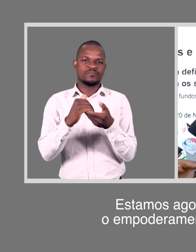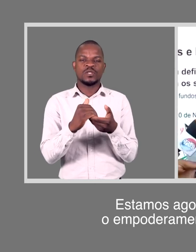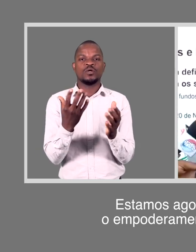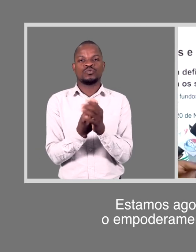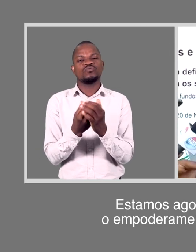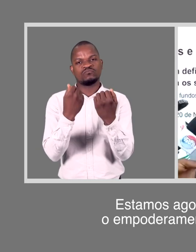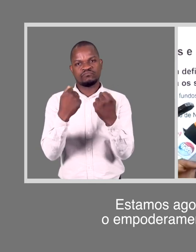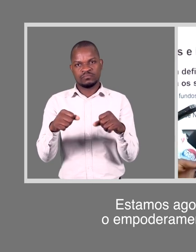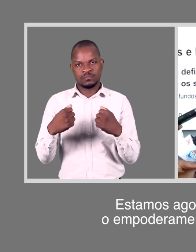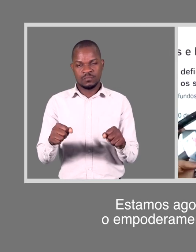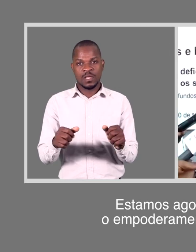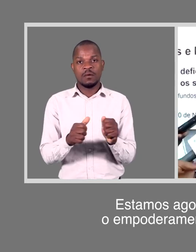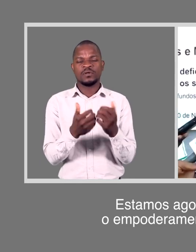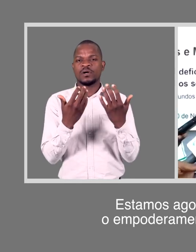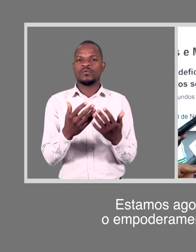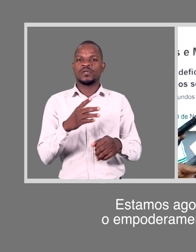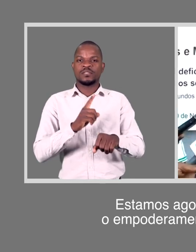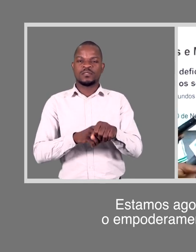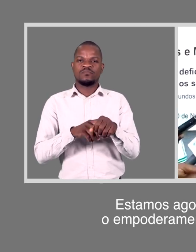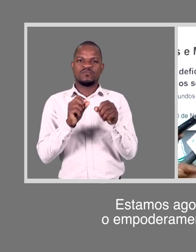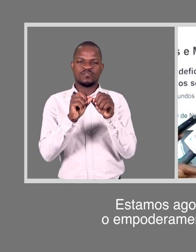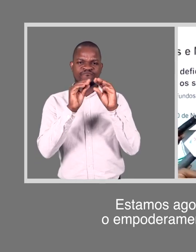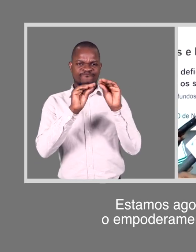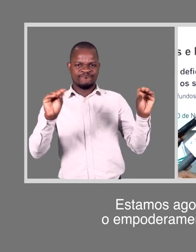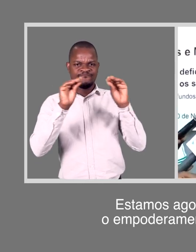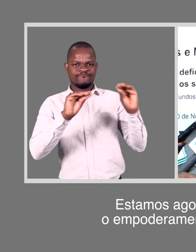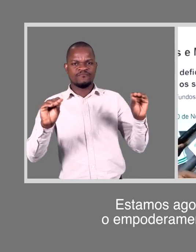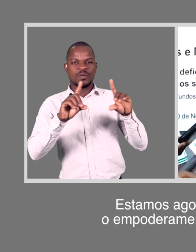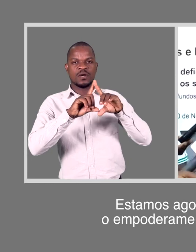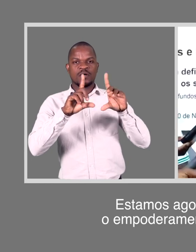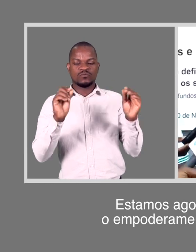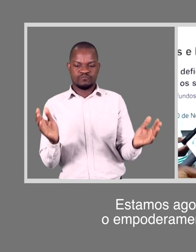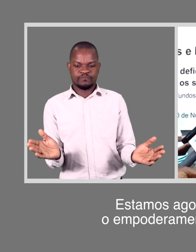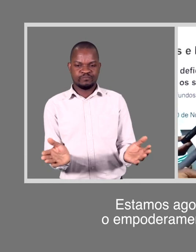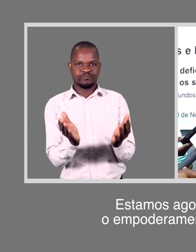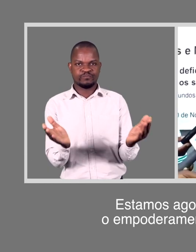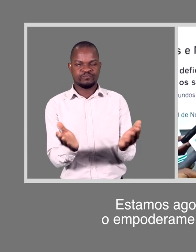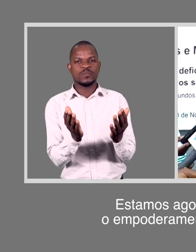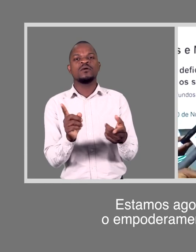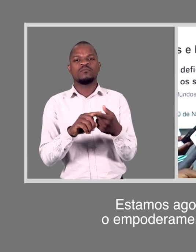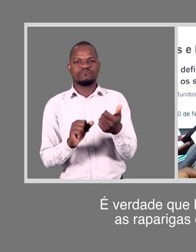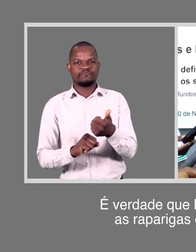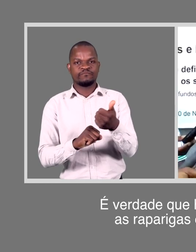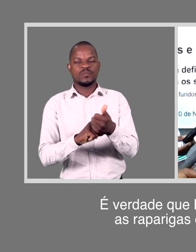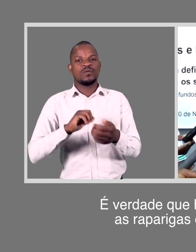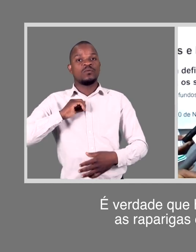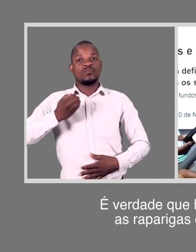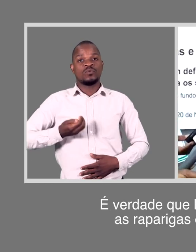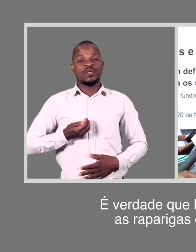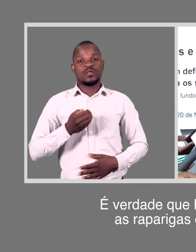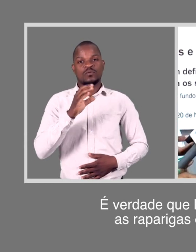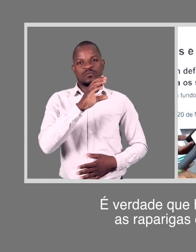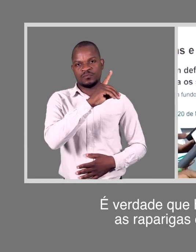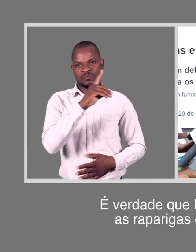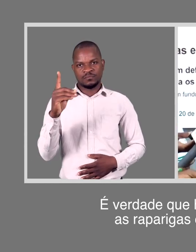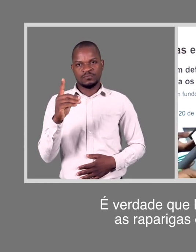agora, nesta capacitação, sobre o empoderamento da mulher com deficiência. É